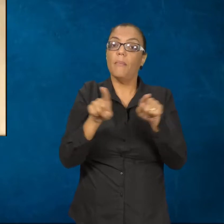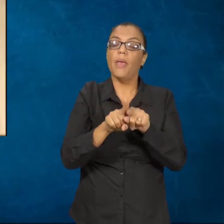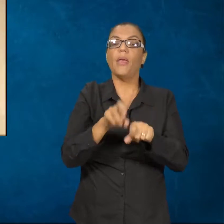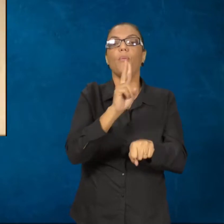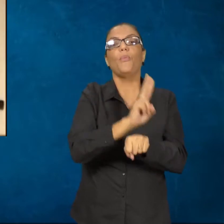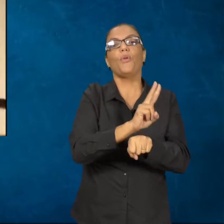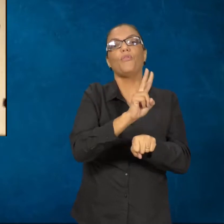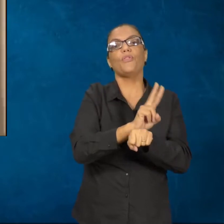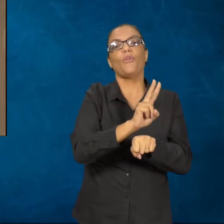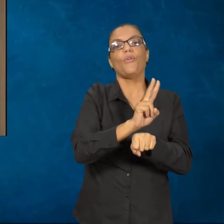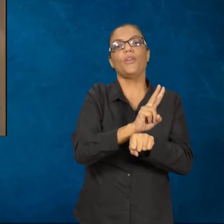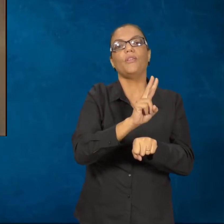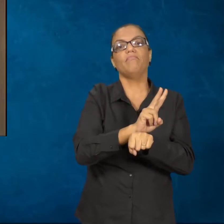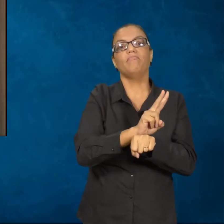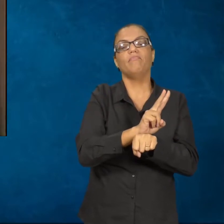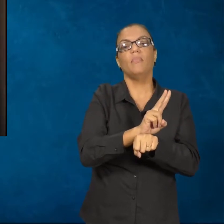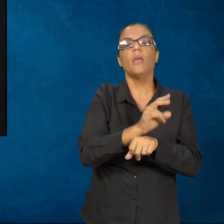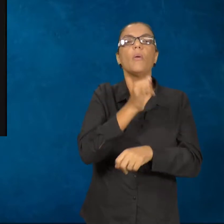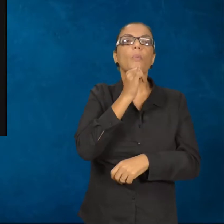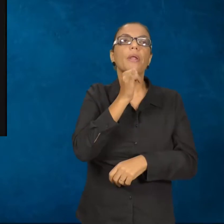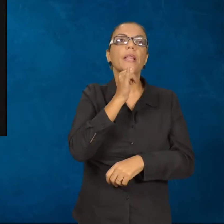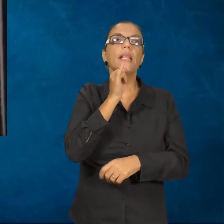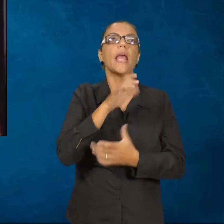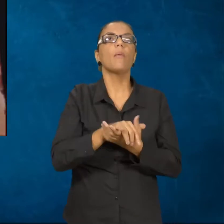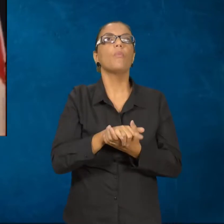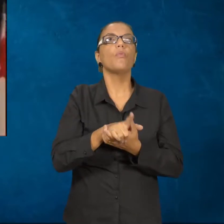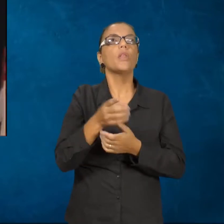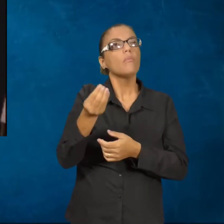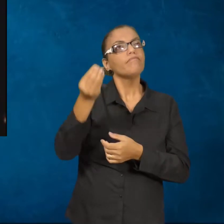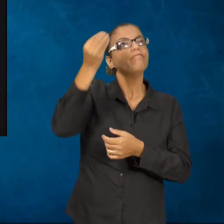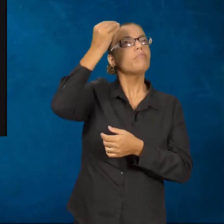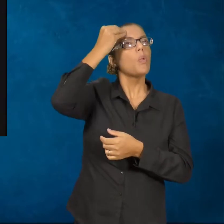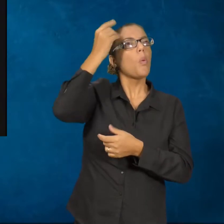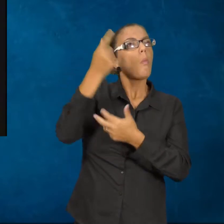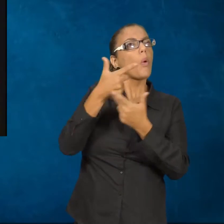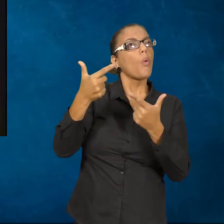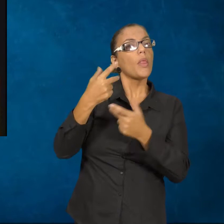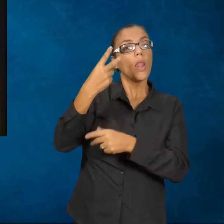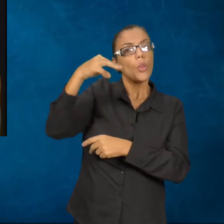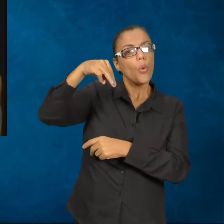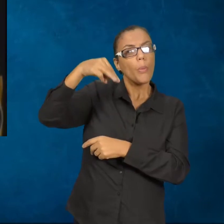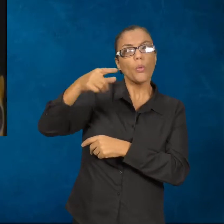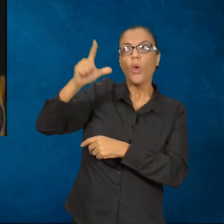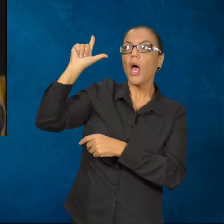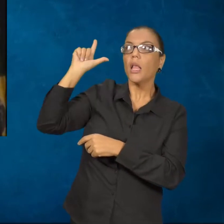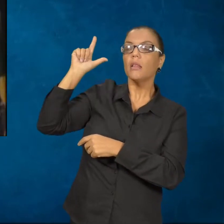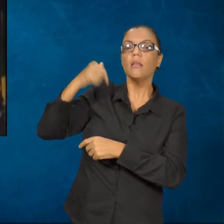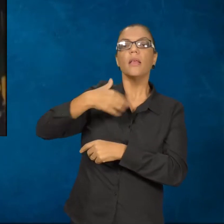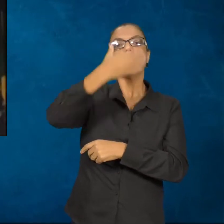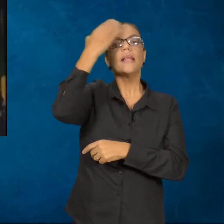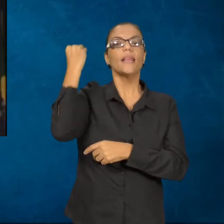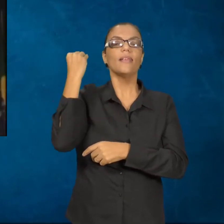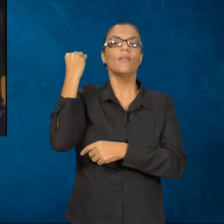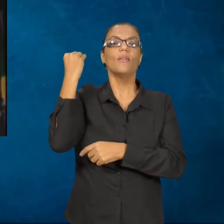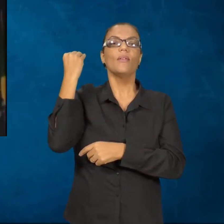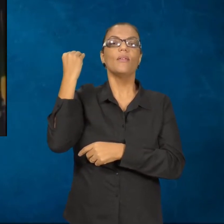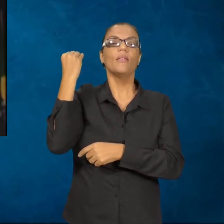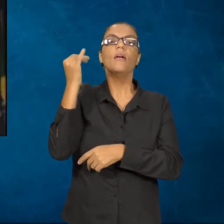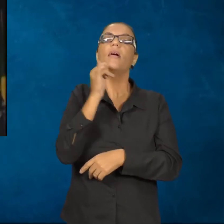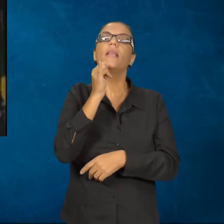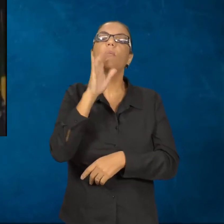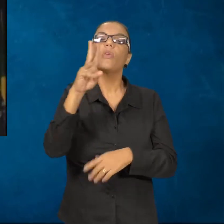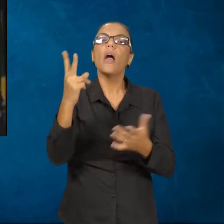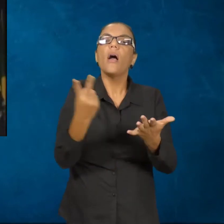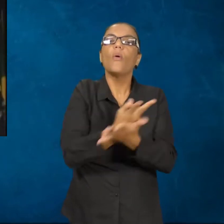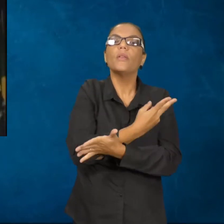Tão provisória que você é capaz de esquecer coisas que colocou lá 2 minutos antes. Já aconteceu com algum de vocês de estar sentado na